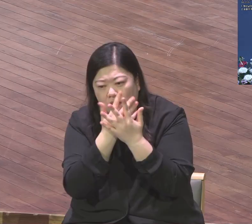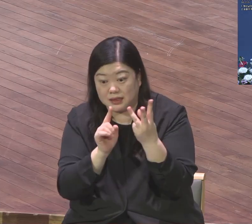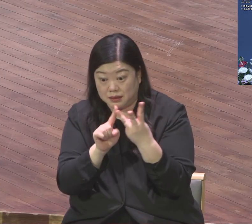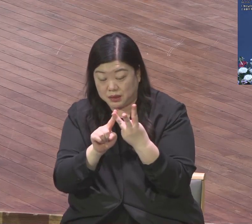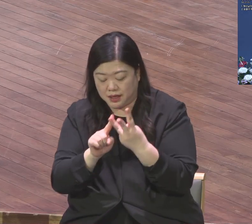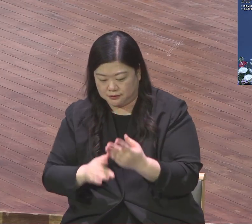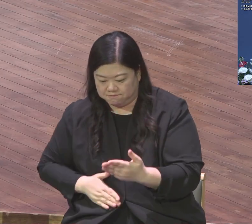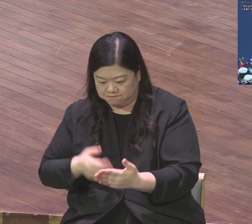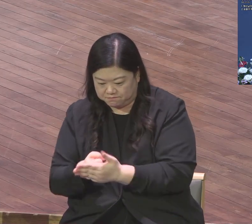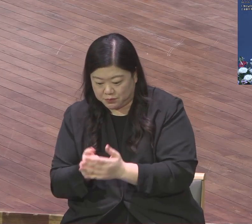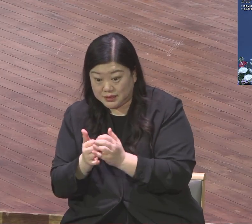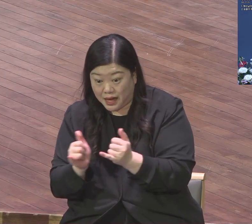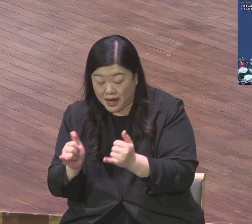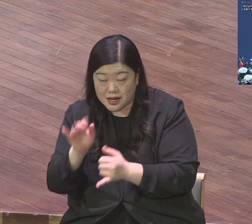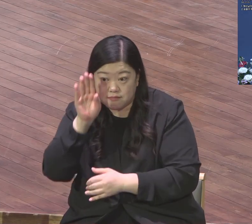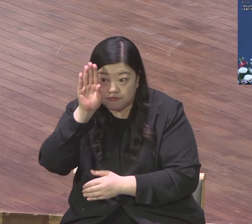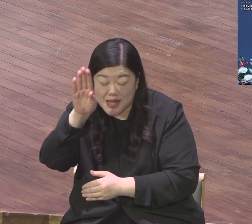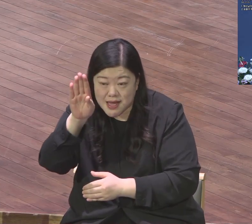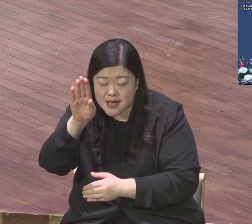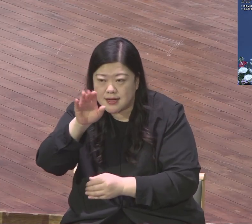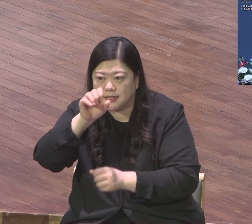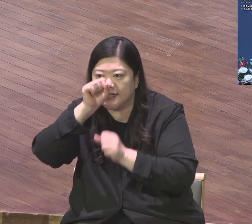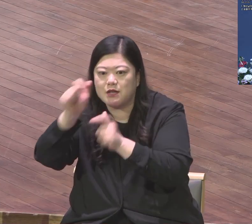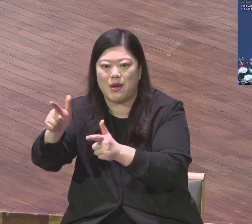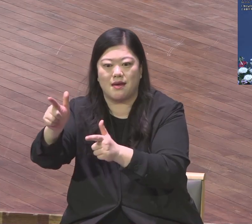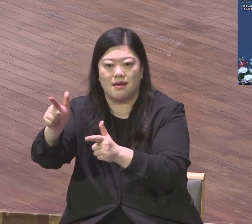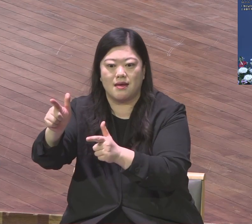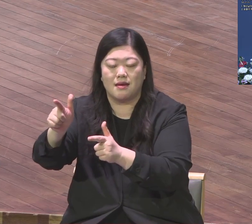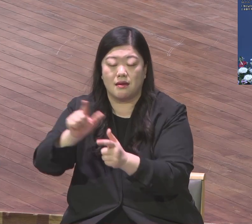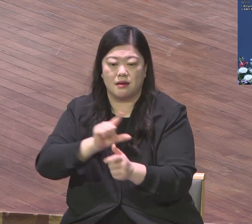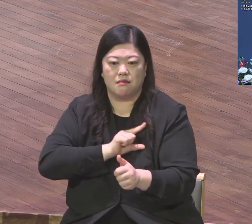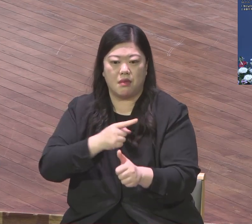자에게는 기회다. 용감한